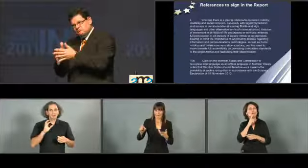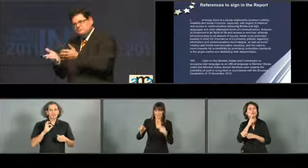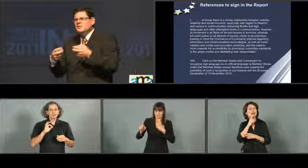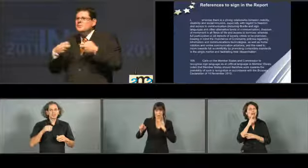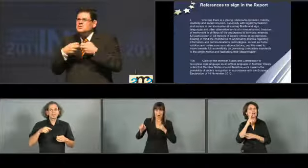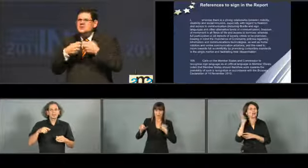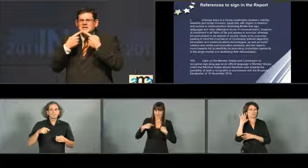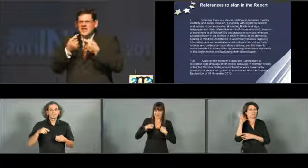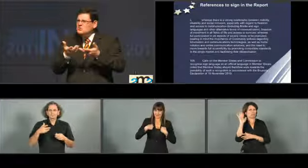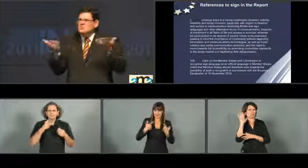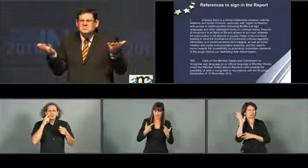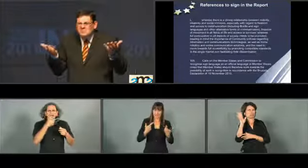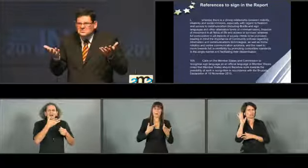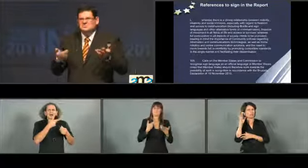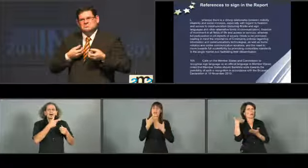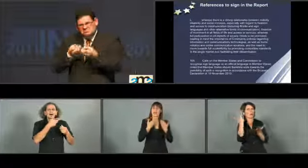européen.